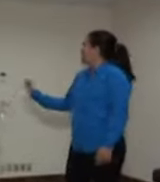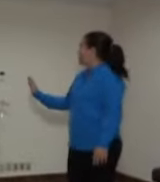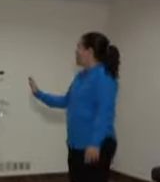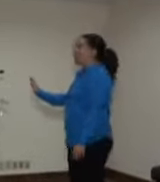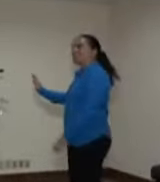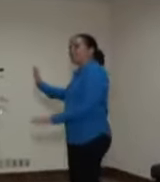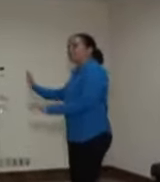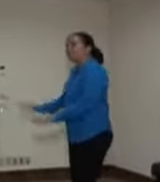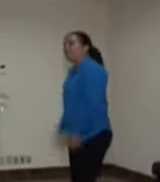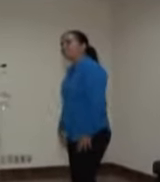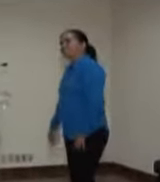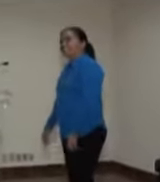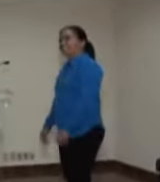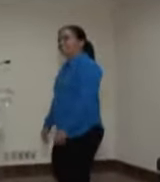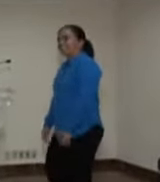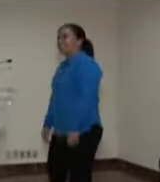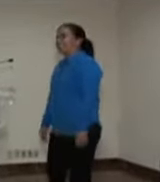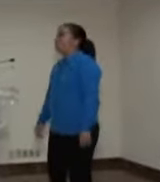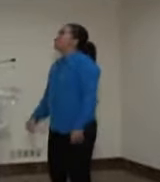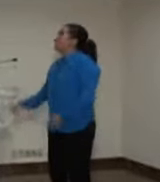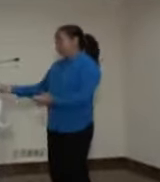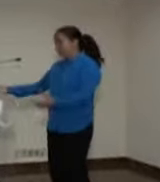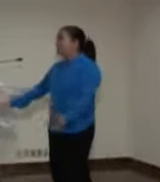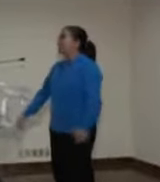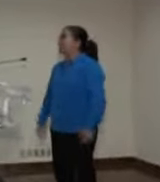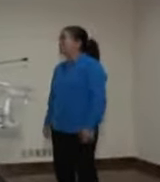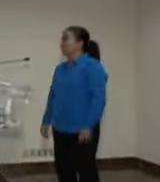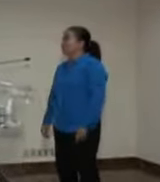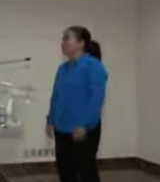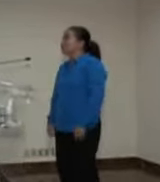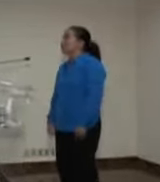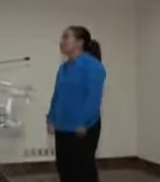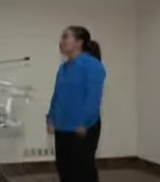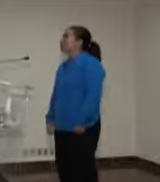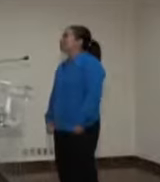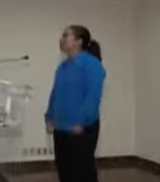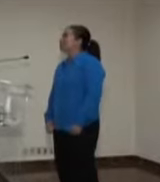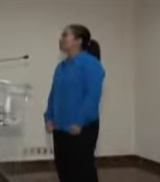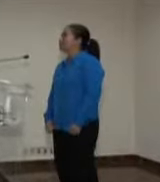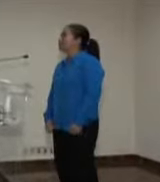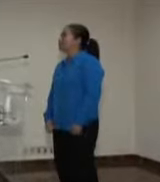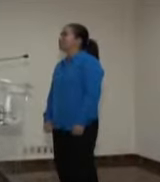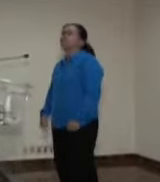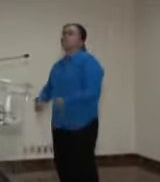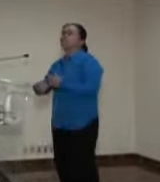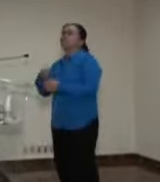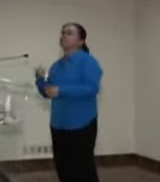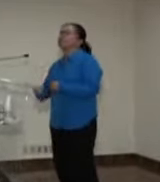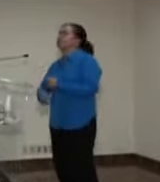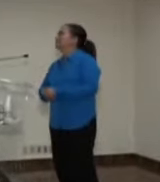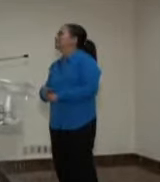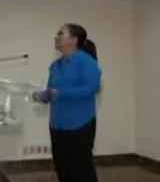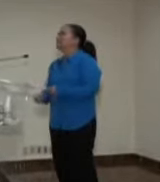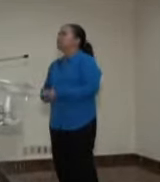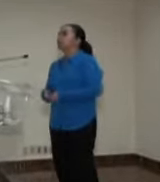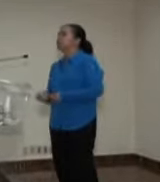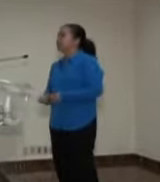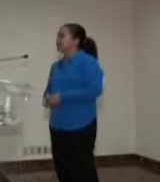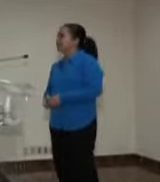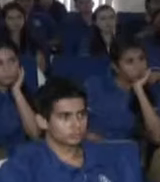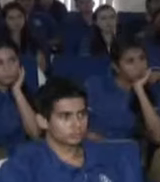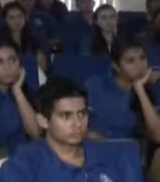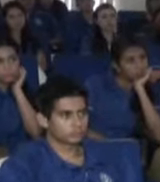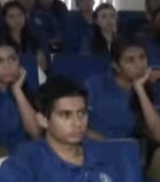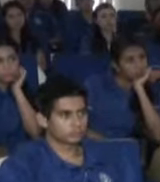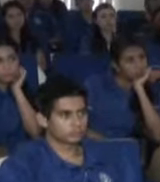para finalizar con las actividades los jóvenes de Tercer cuatrimestre que actualmente cursan la materia de desarrollo interpersonal hicieron una muestra